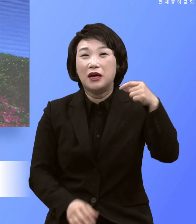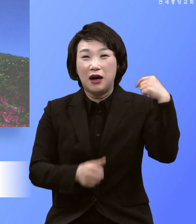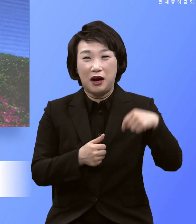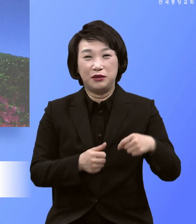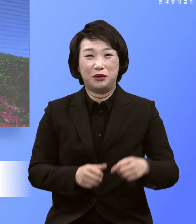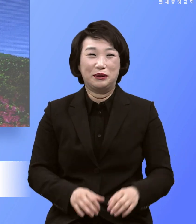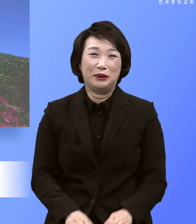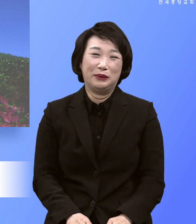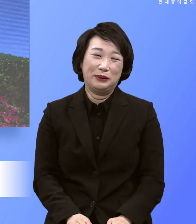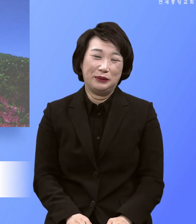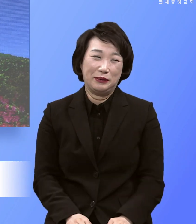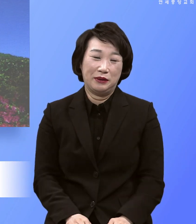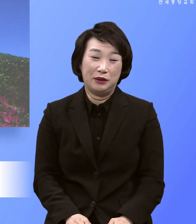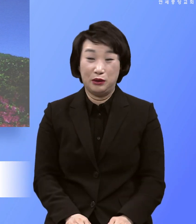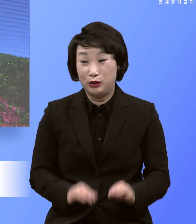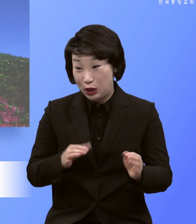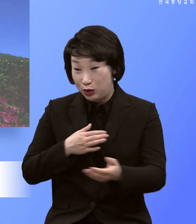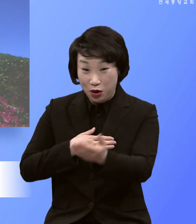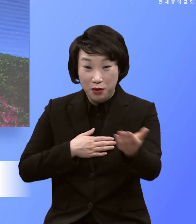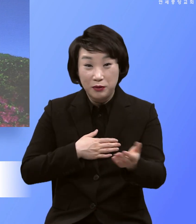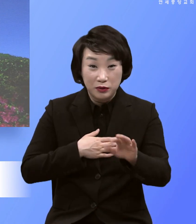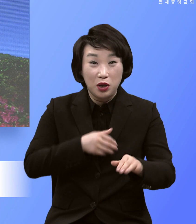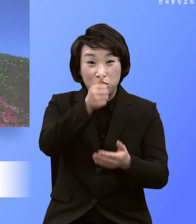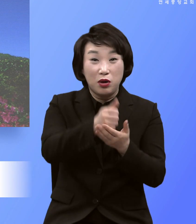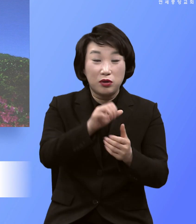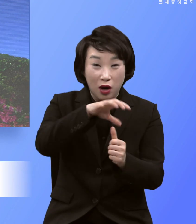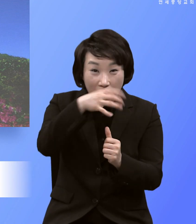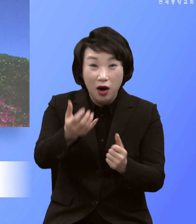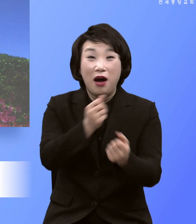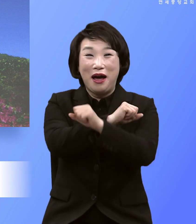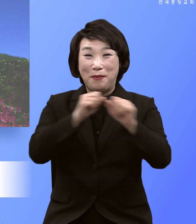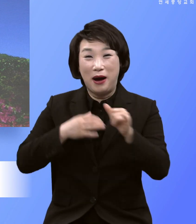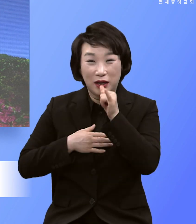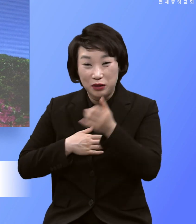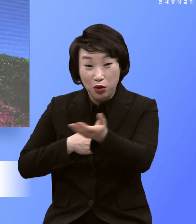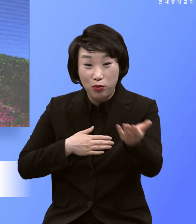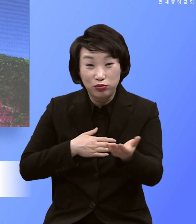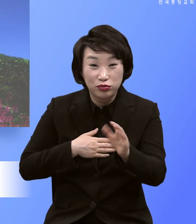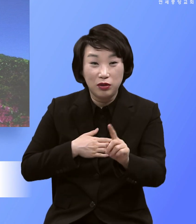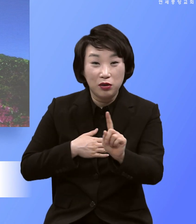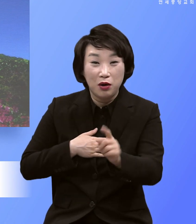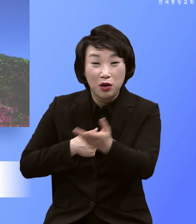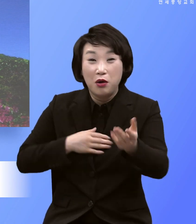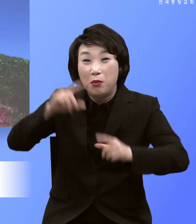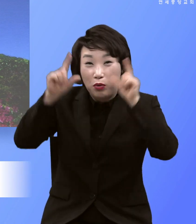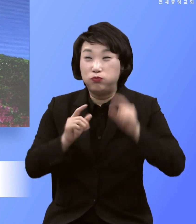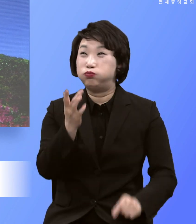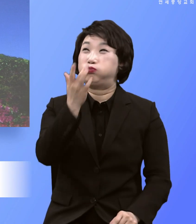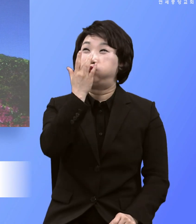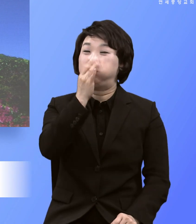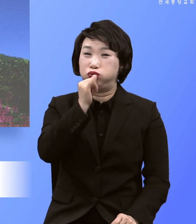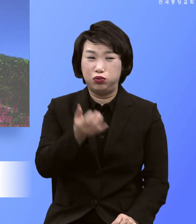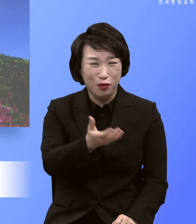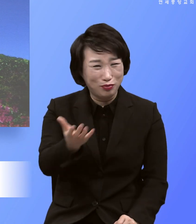그랬대요. 근데 여러분 죄에서 해방됐다는데 별로 해방된다는 거지.